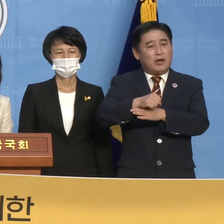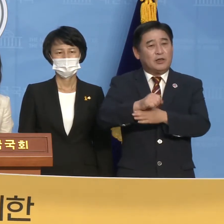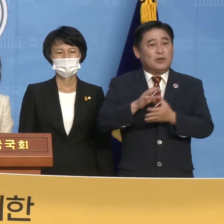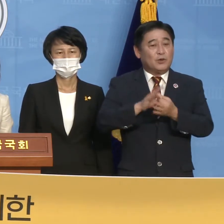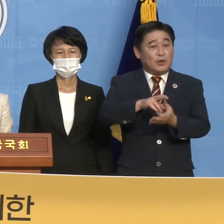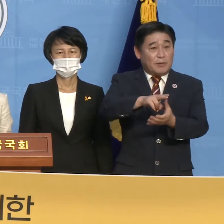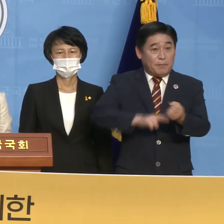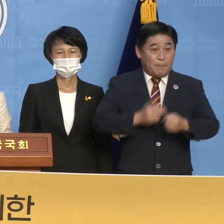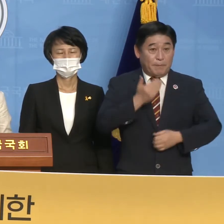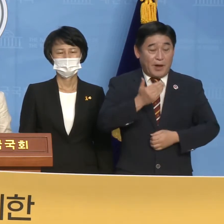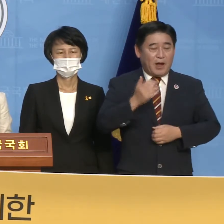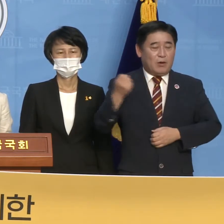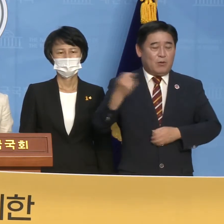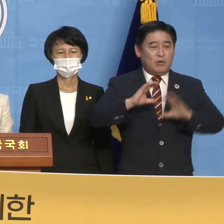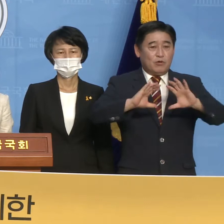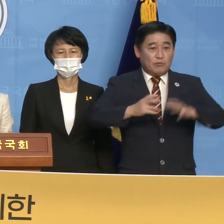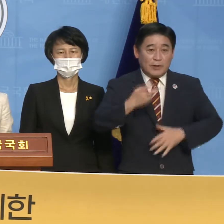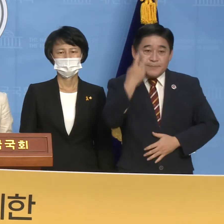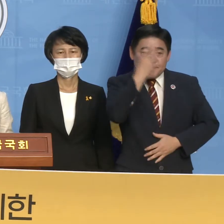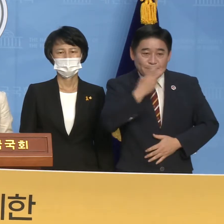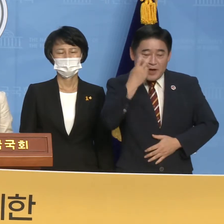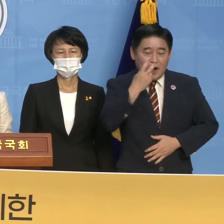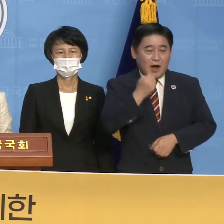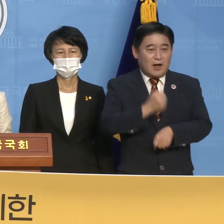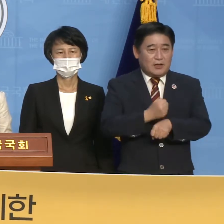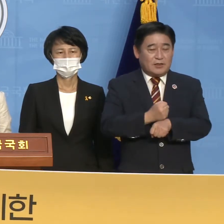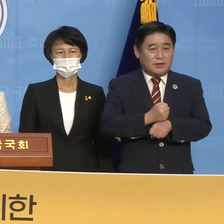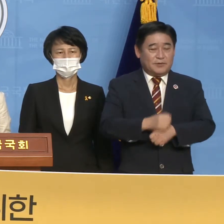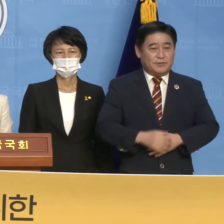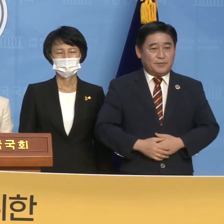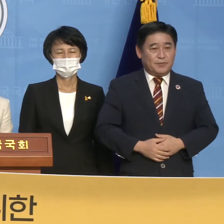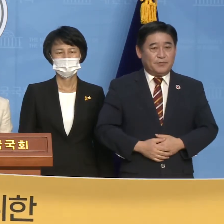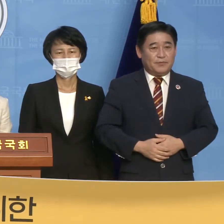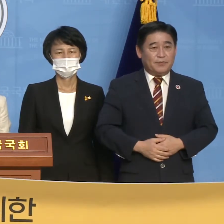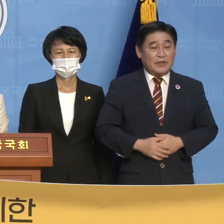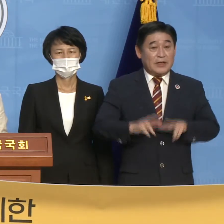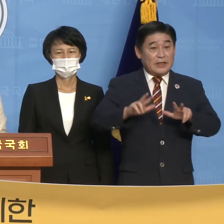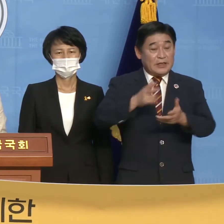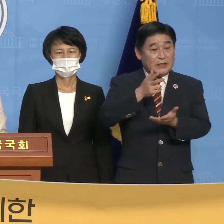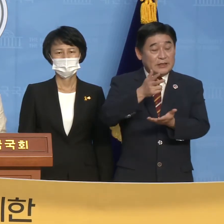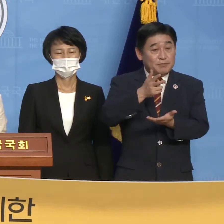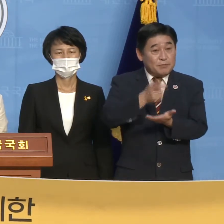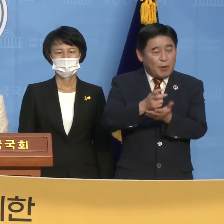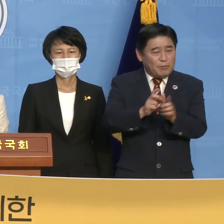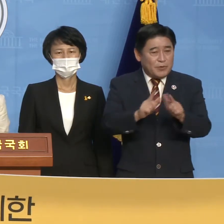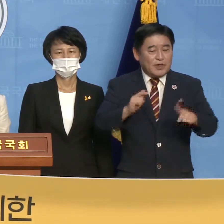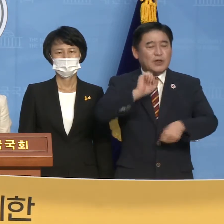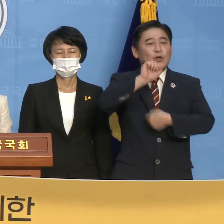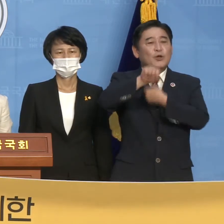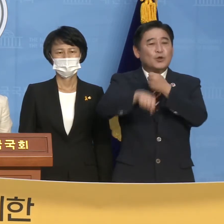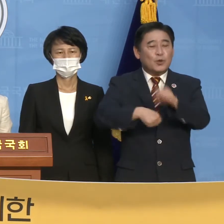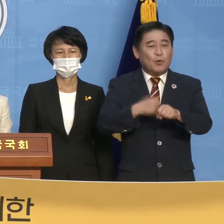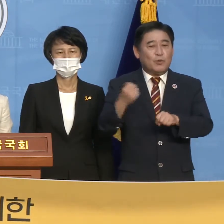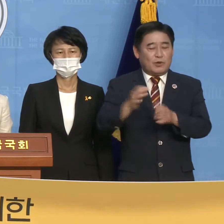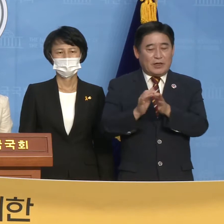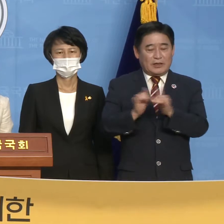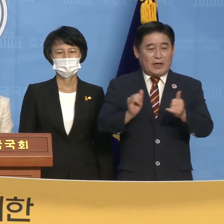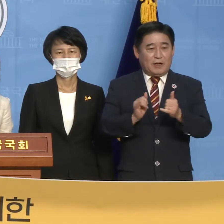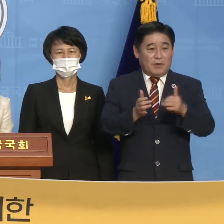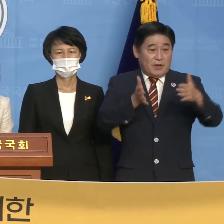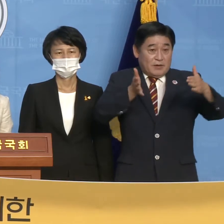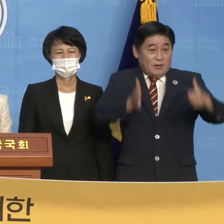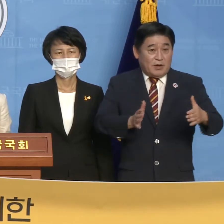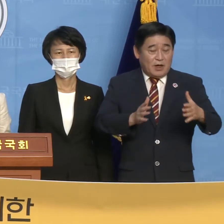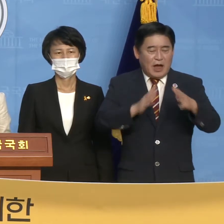수 있도록 하고 국가가 관리하도록 했습니다. 저는 이 법들이 야생동물과 사람 간의 경계가